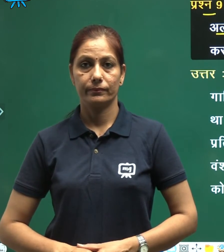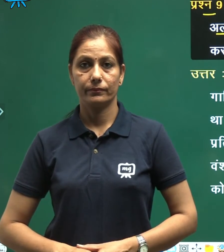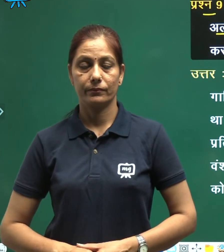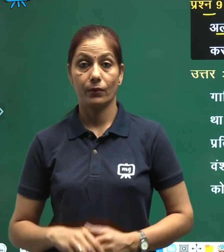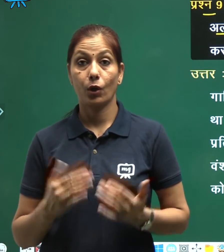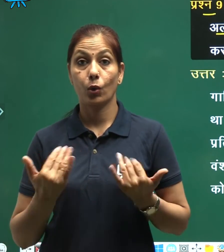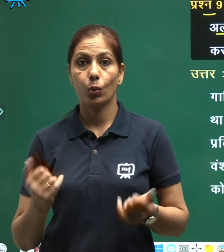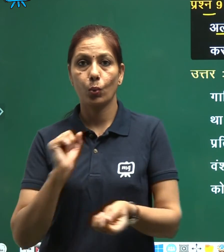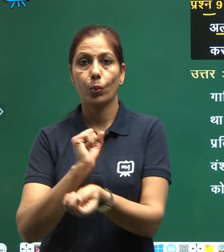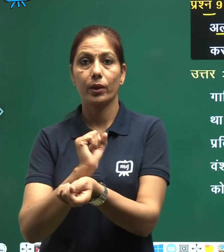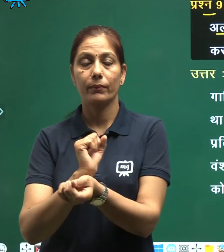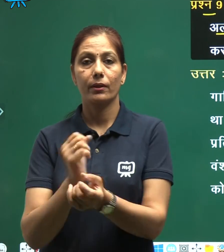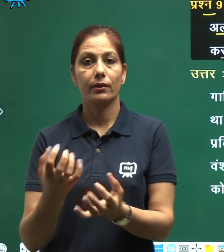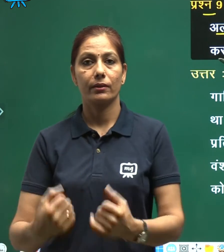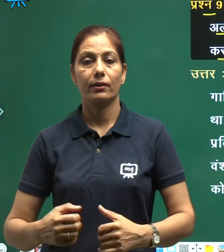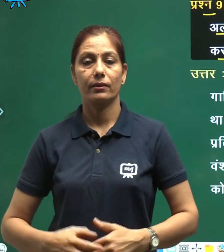क्यों गिरफ्तार करता है?